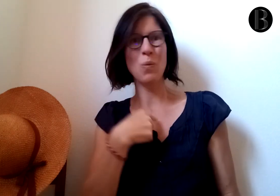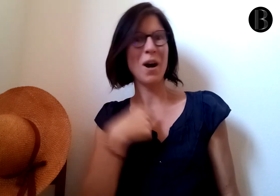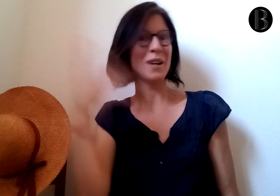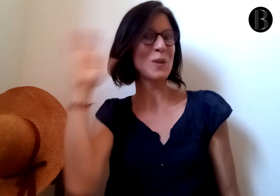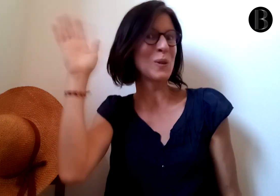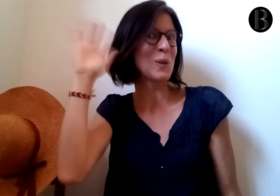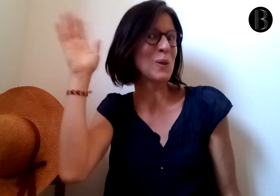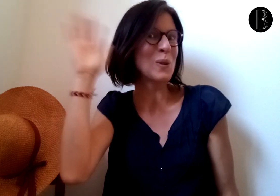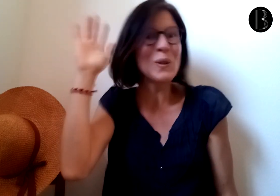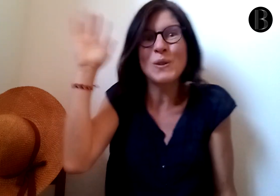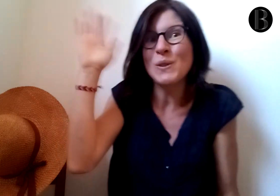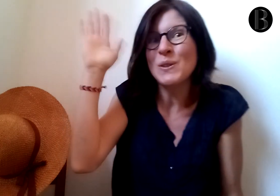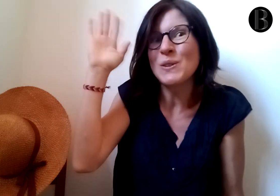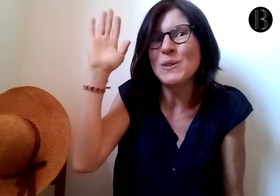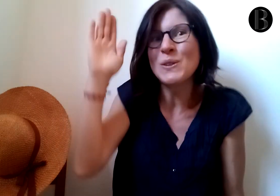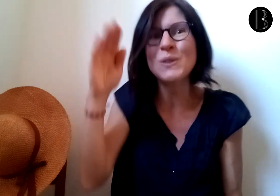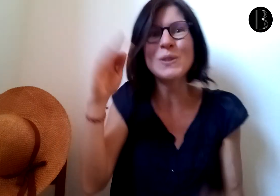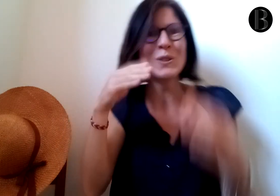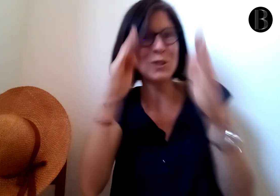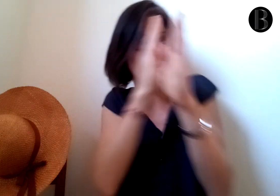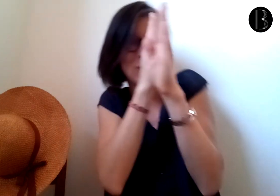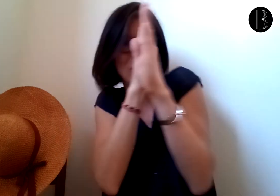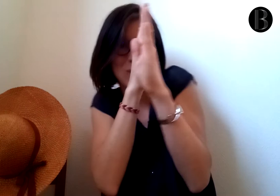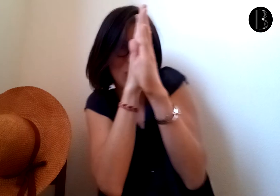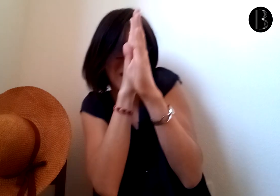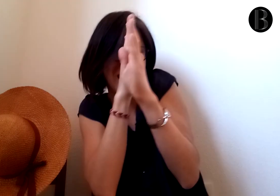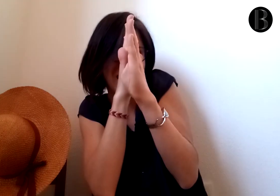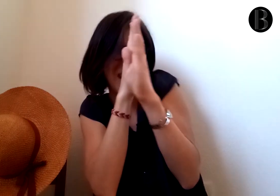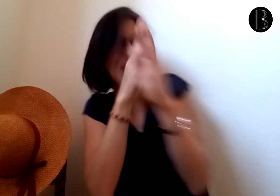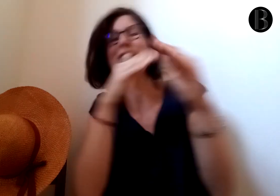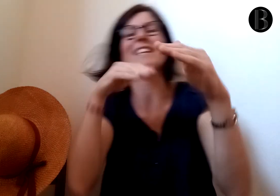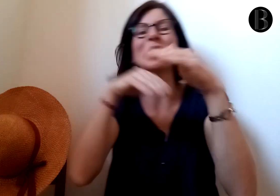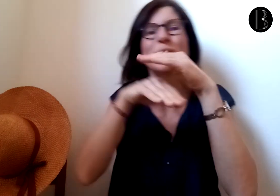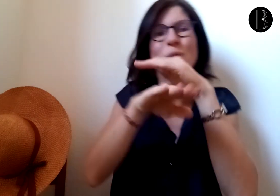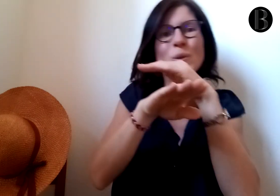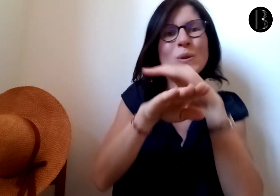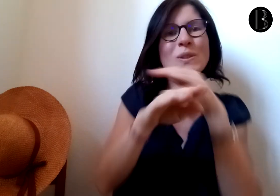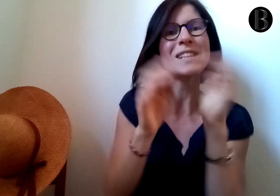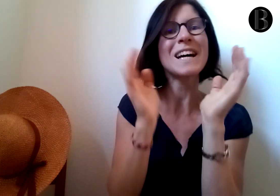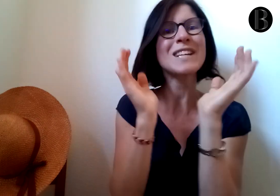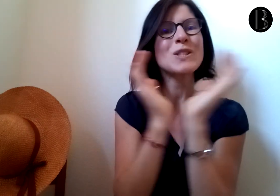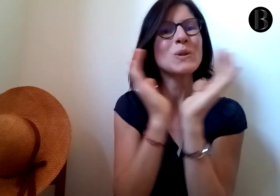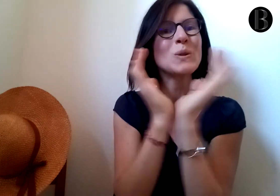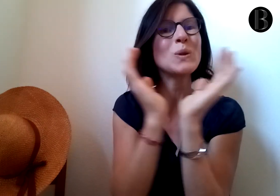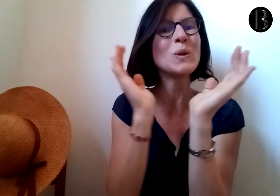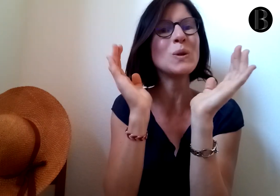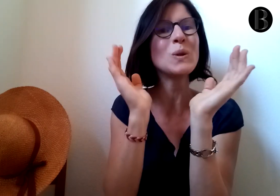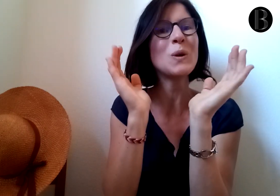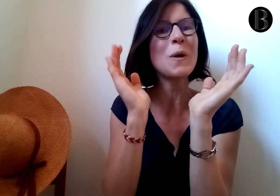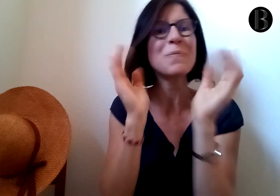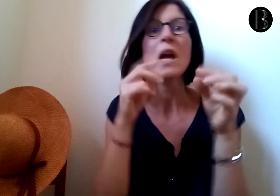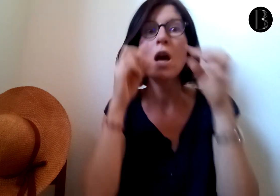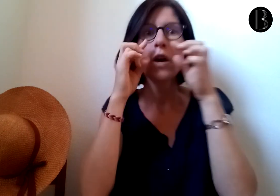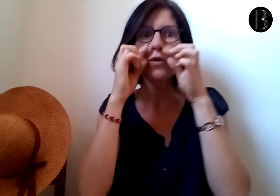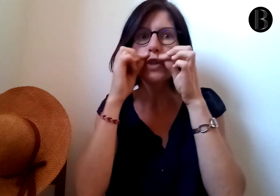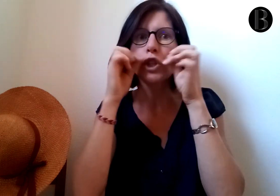Cherche-moi, coucou, coucou, je suis caché sous un chou.